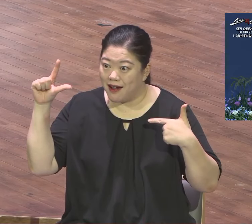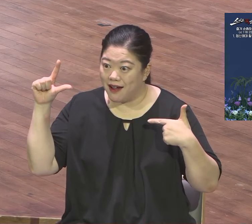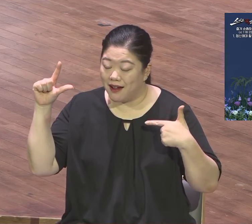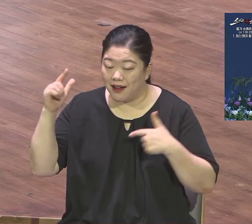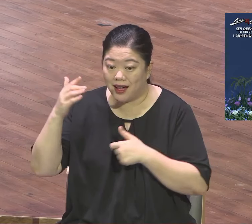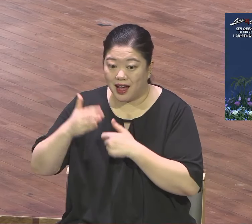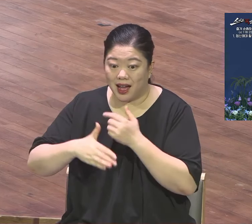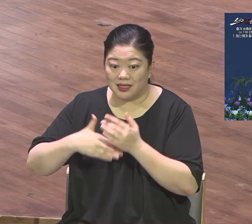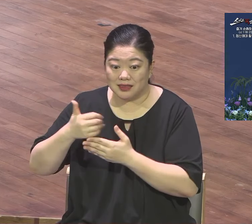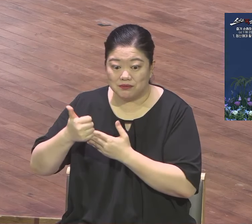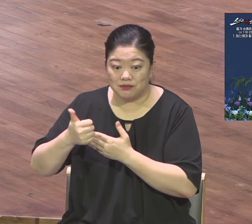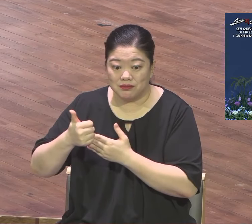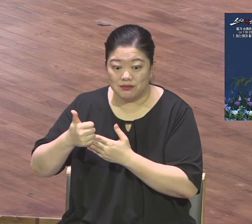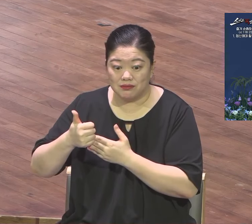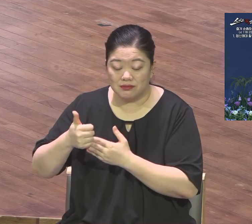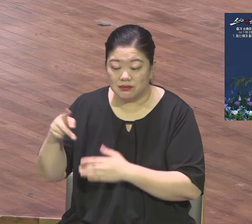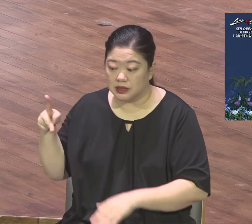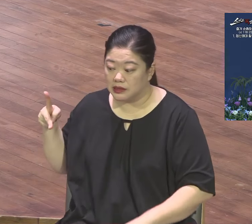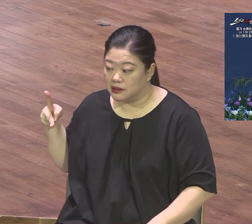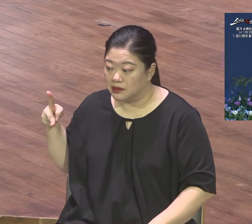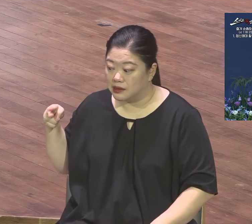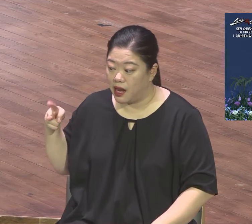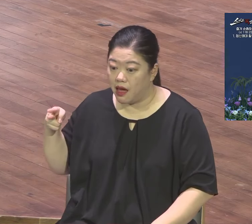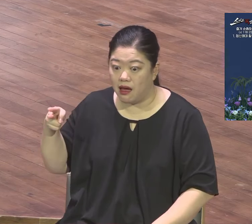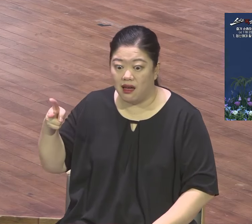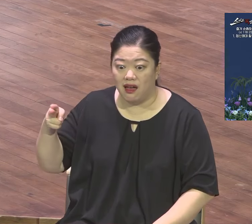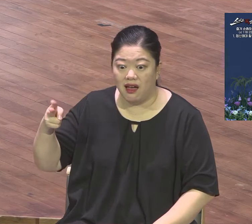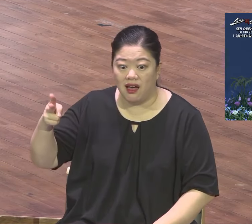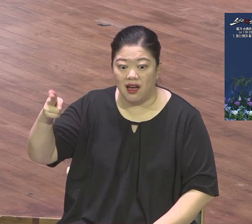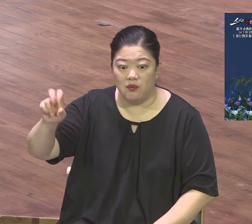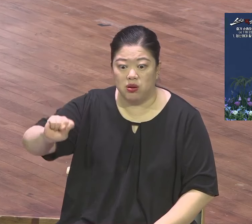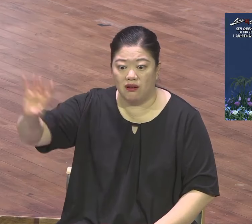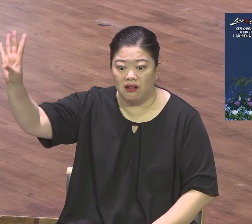하나님의 말씀 듣는데 굉장히 무감각해져 버려요.